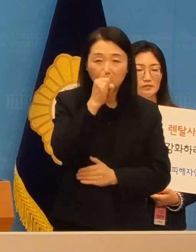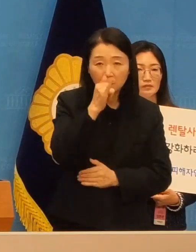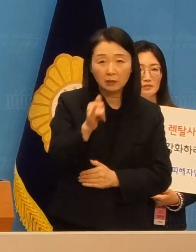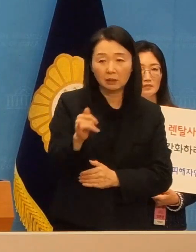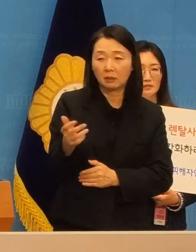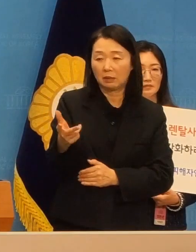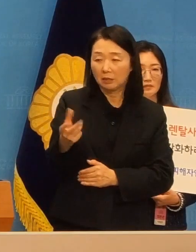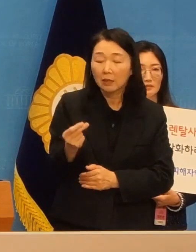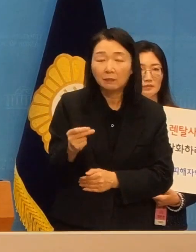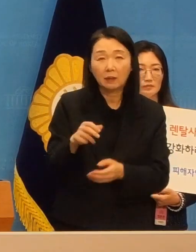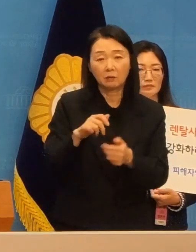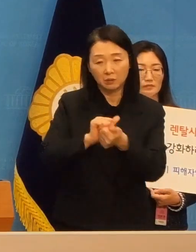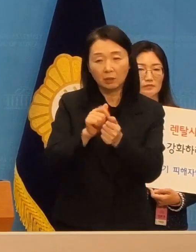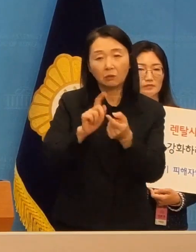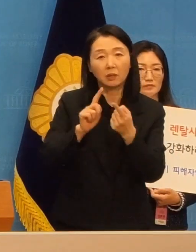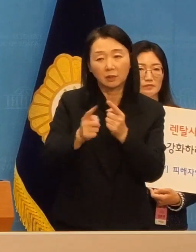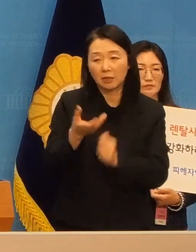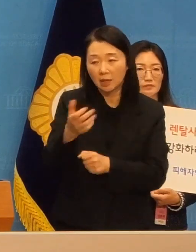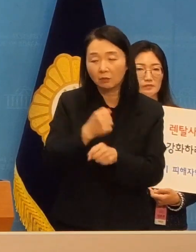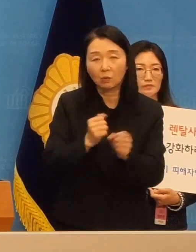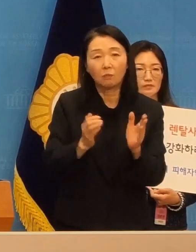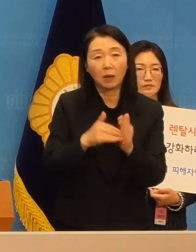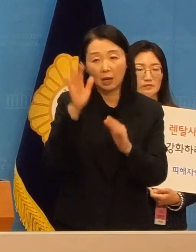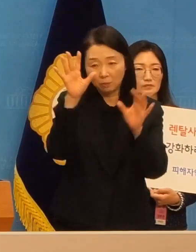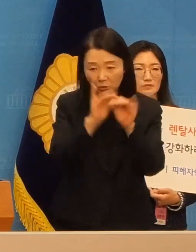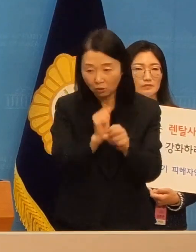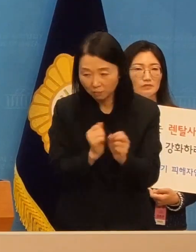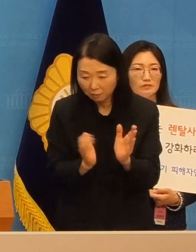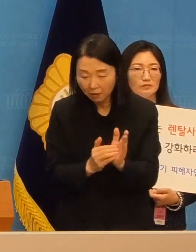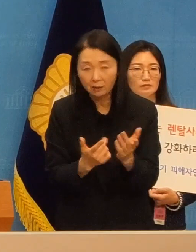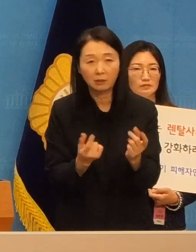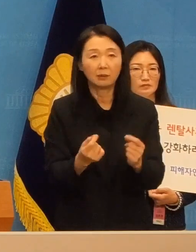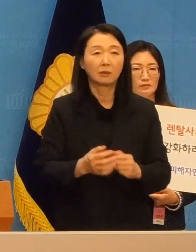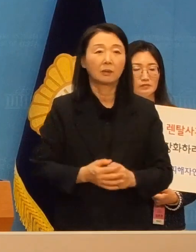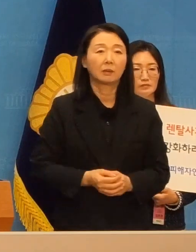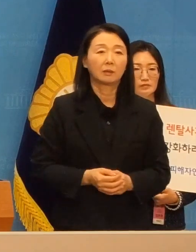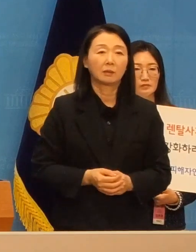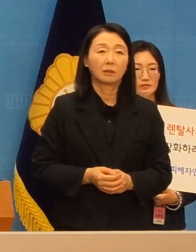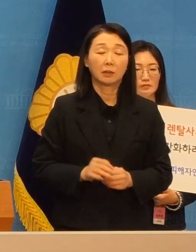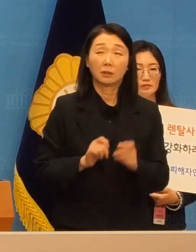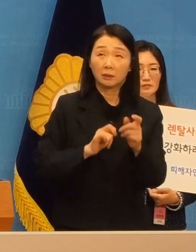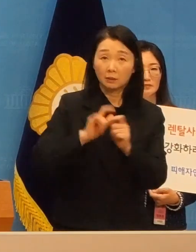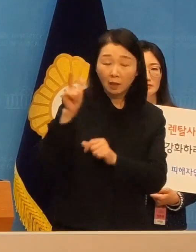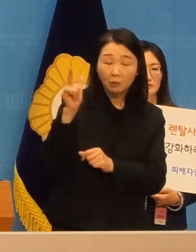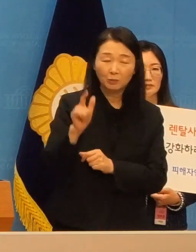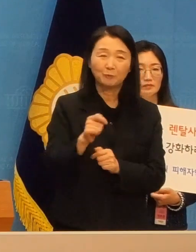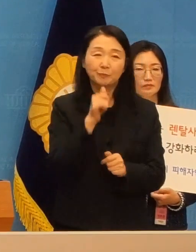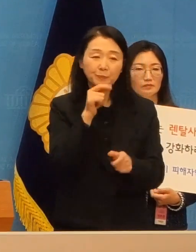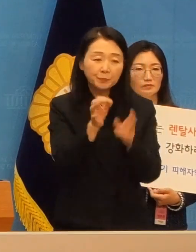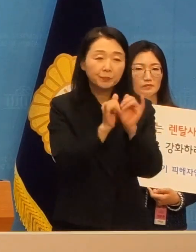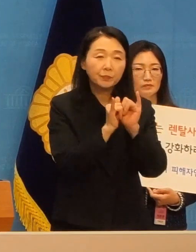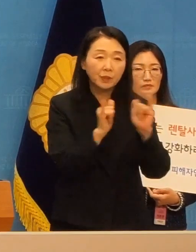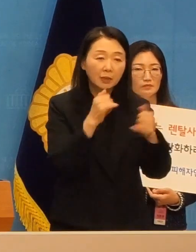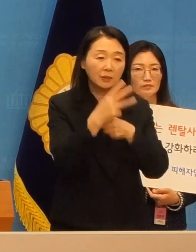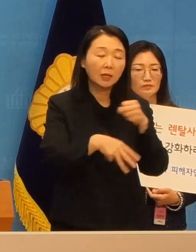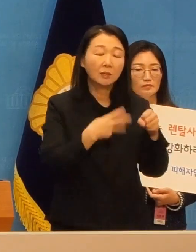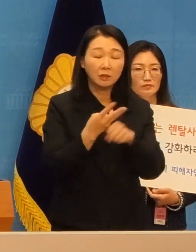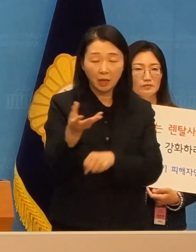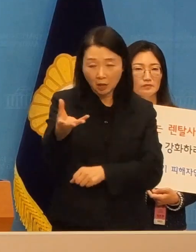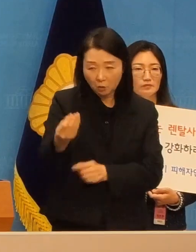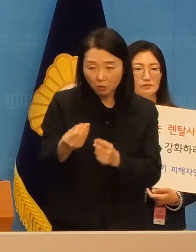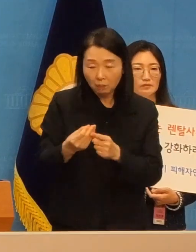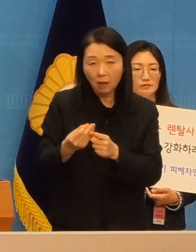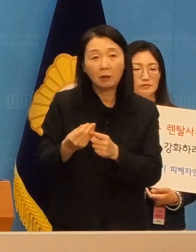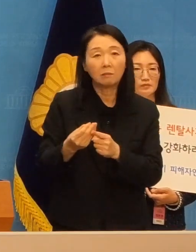채권의 양도에 대하여 한꺼번에 동의한 것으로 처리되고 있습니다. 대부분의 소상공인은 4년치 렌탈료가